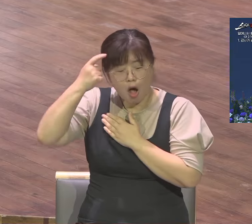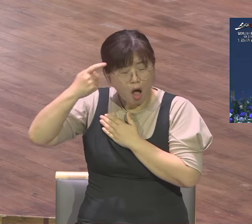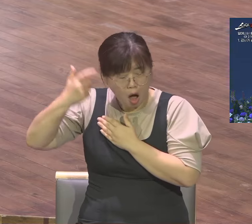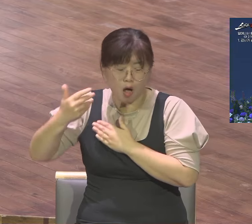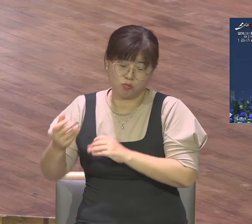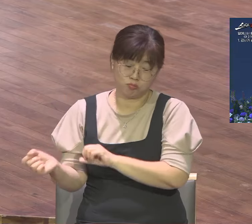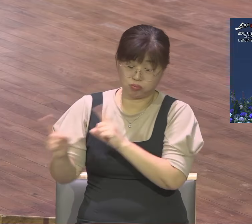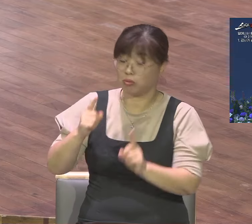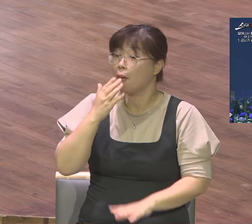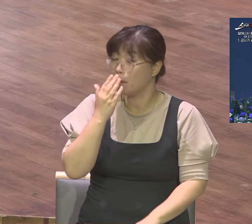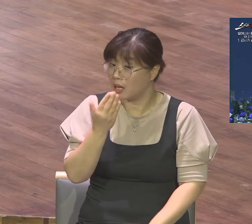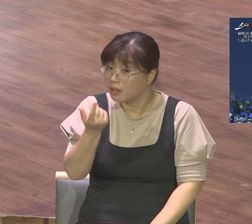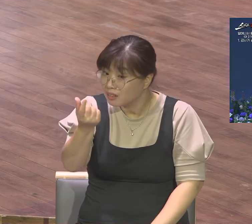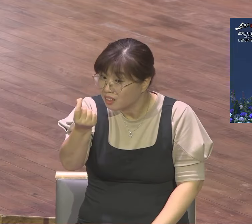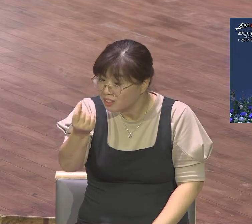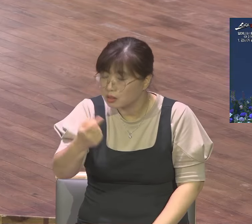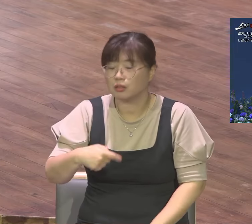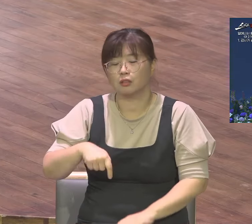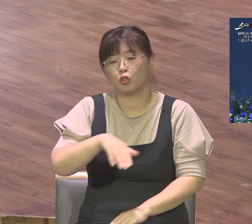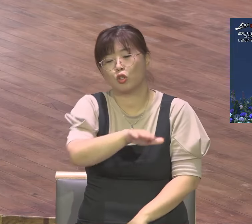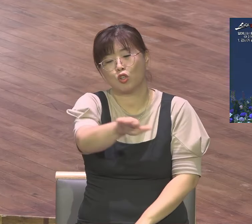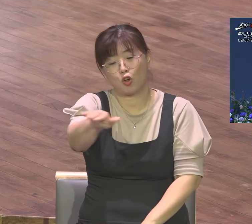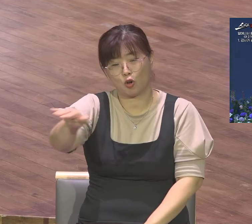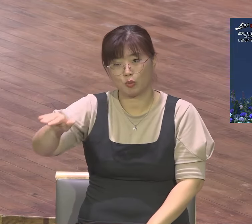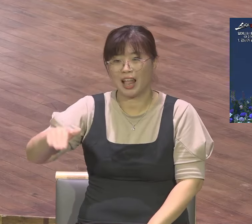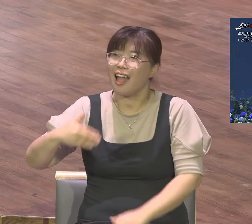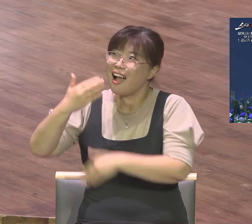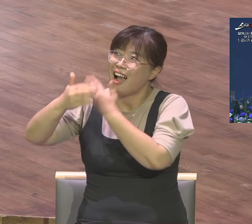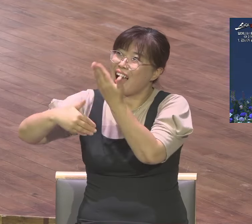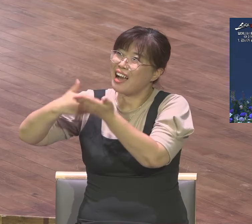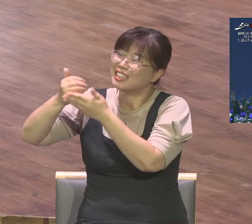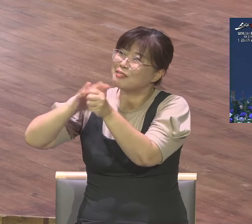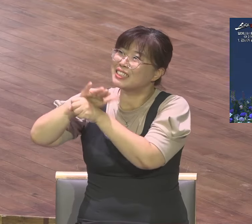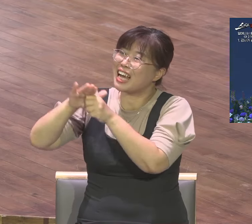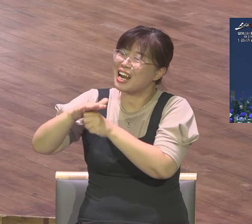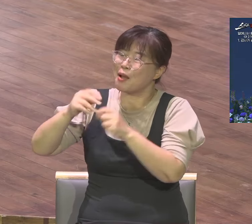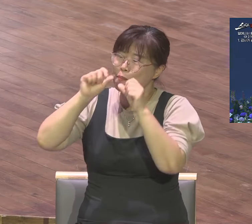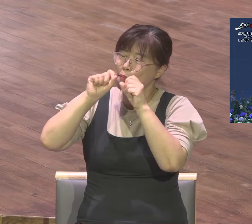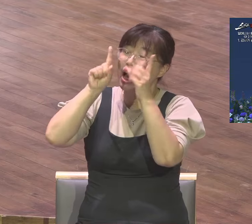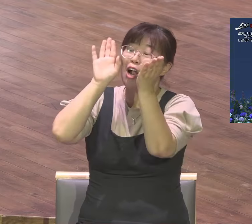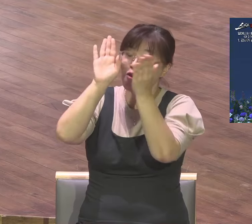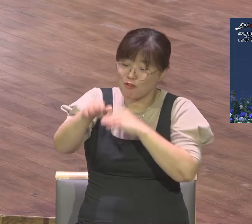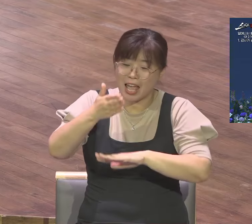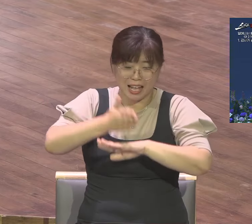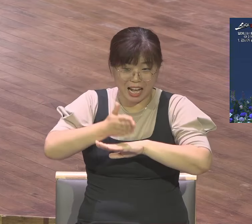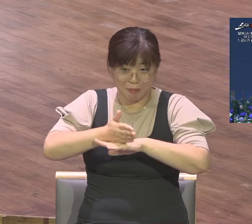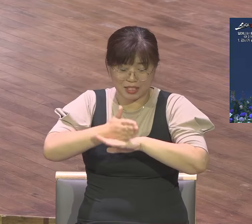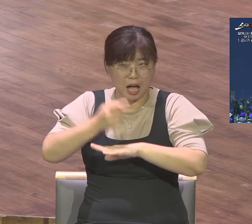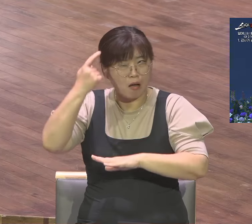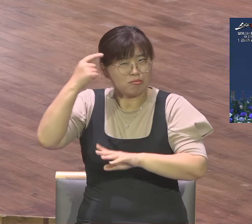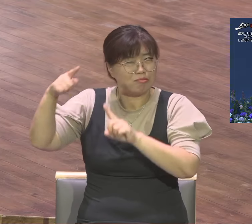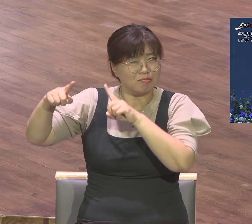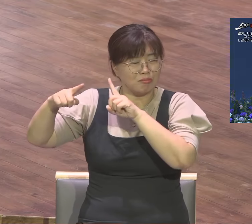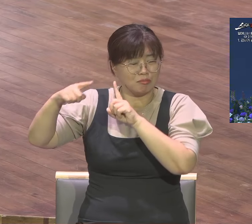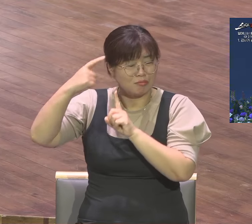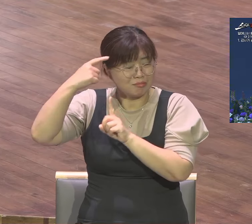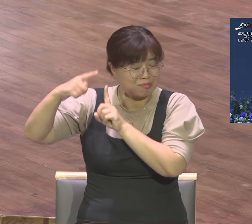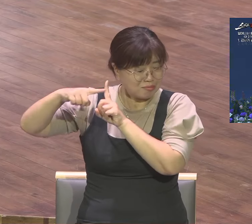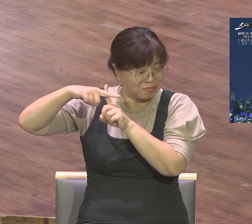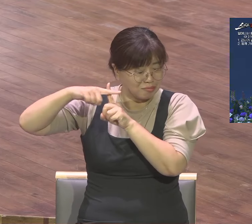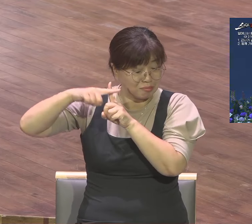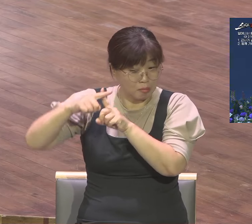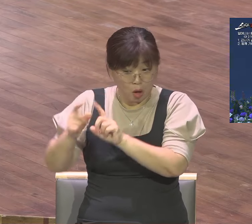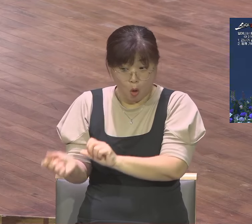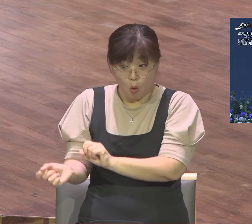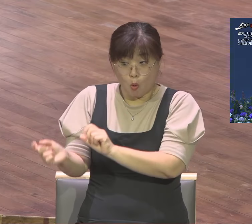누리면서 영육간의 장마태를 펴나가는 그리스도의 절대 제자들 다 되시기를 주님으로 축복합니다. 둘째로 함께